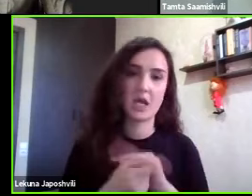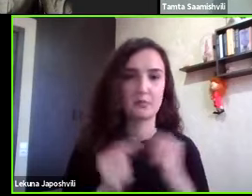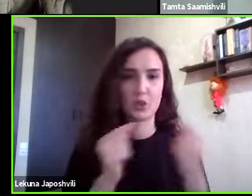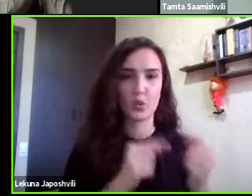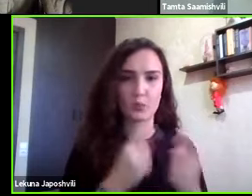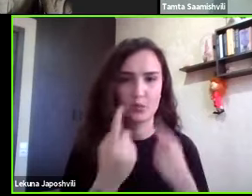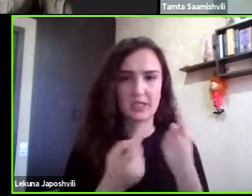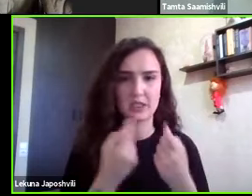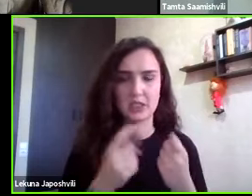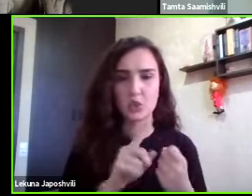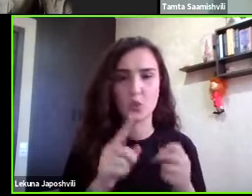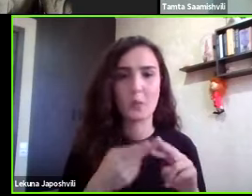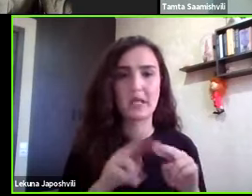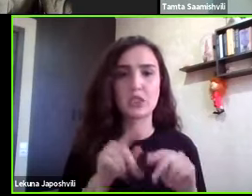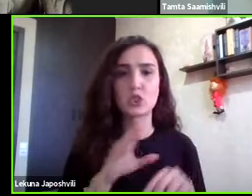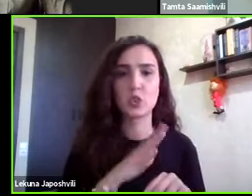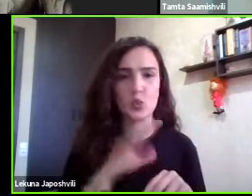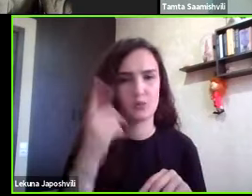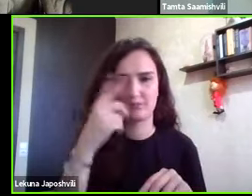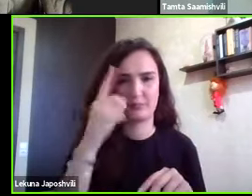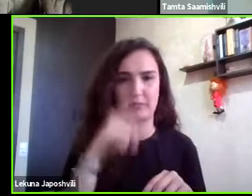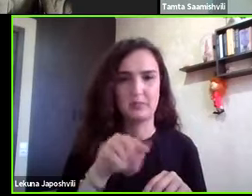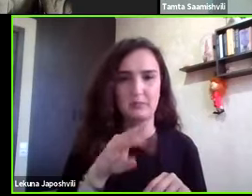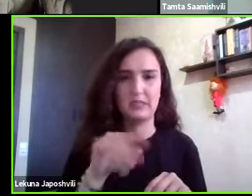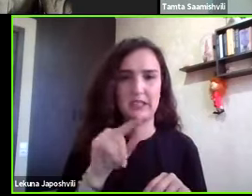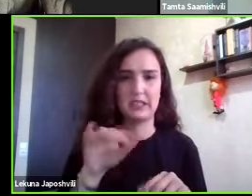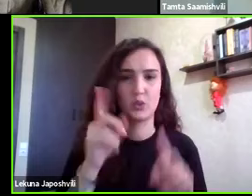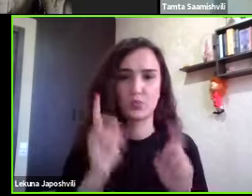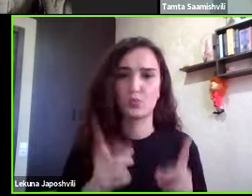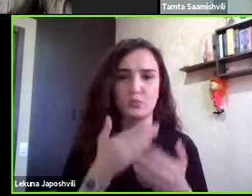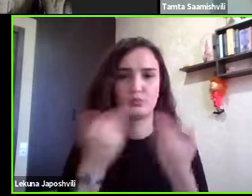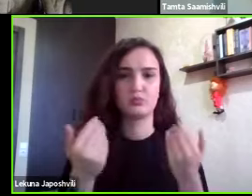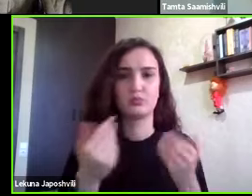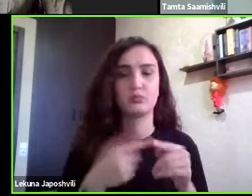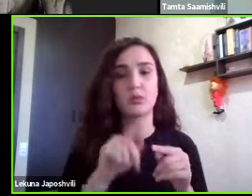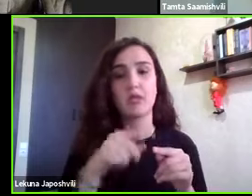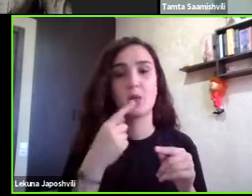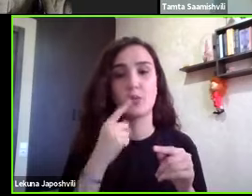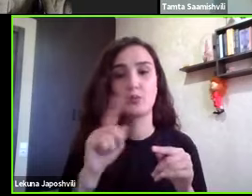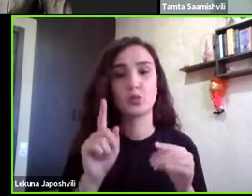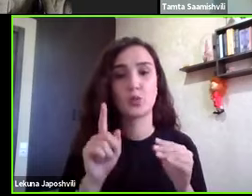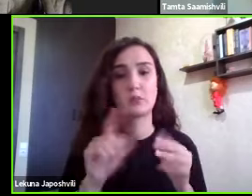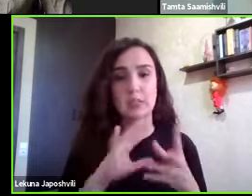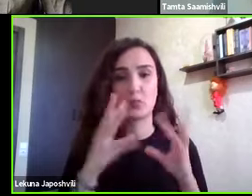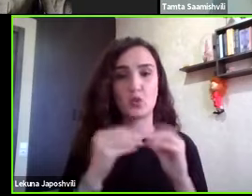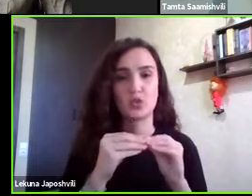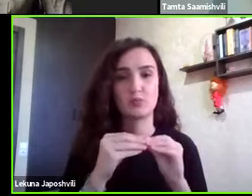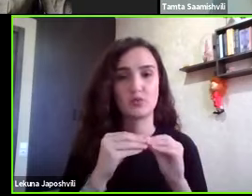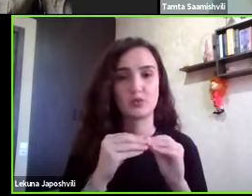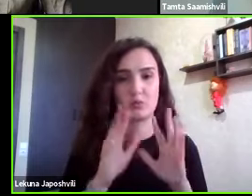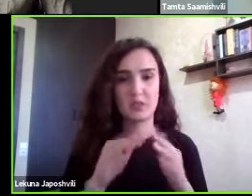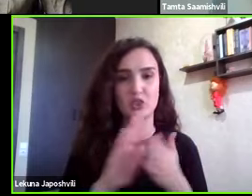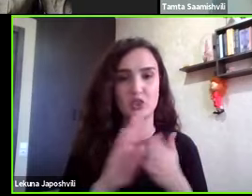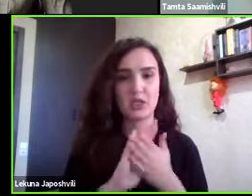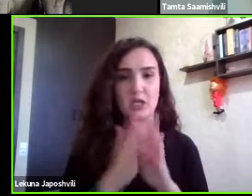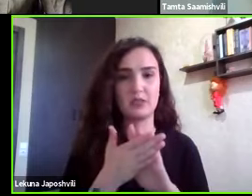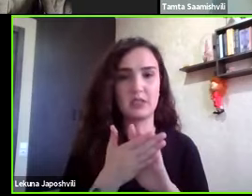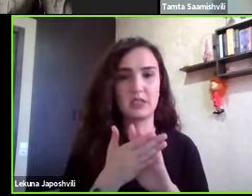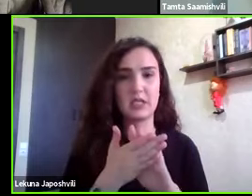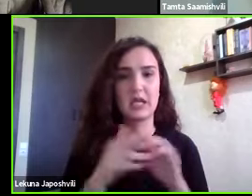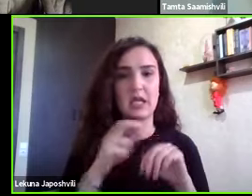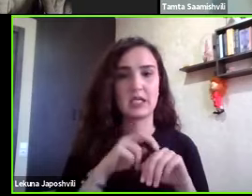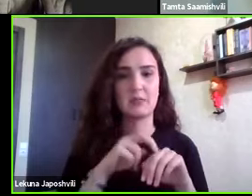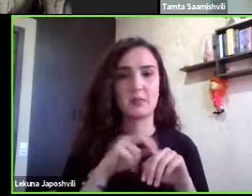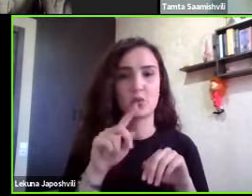საწინააღმდეგო ინფორმაციას, რომ ეს იყო მითი. ანუ რეალურად თქვენ ამბობთ, რომ საბოლოო ჯამში მაინც შეთანხმდნენ ექიმები იმაზე,